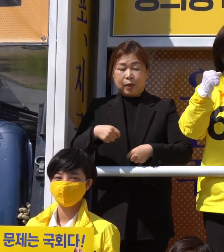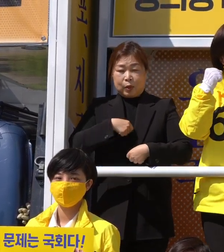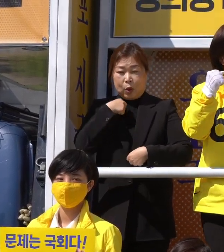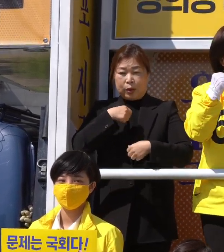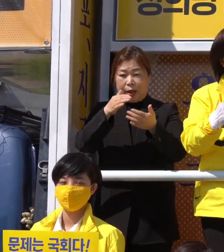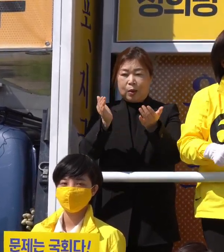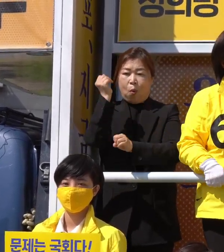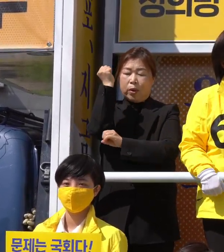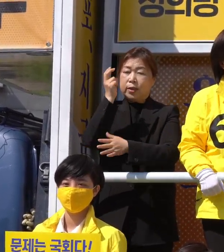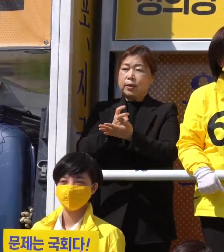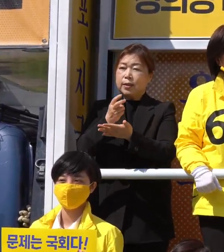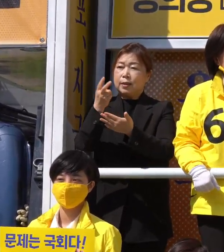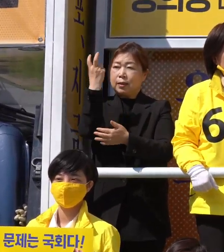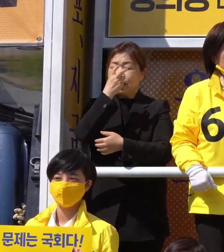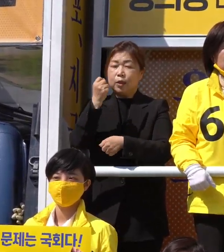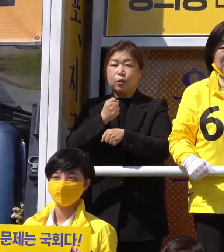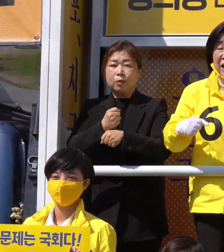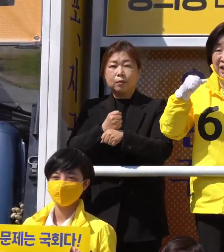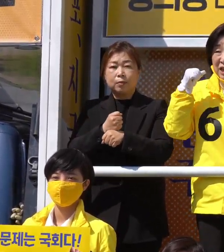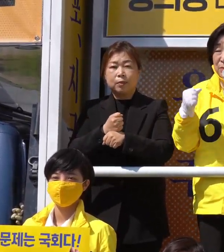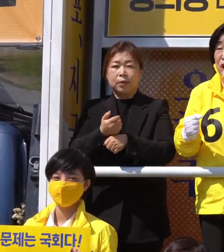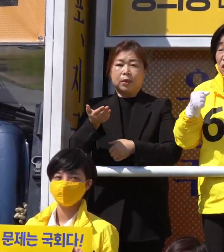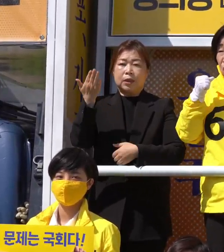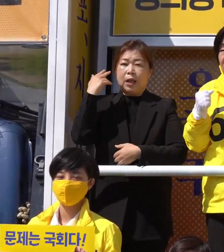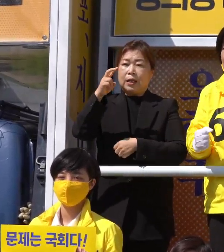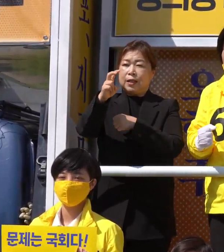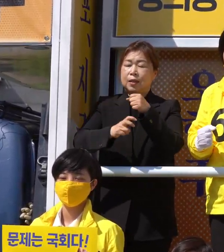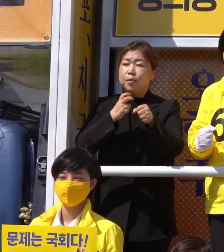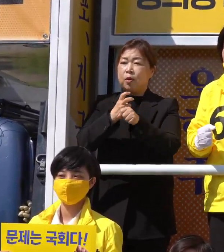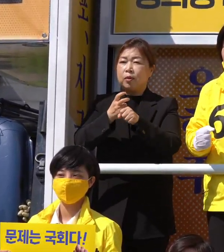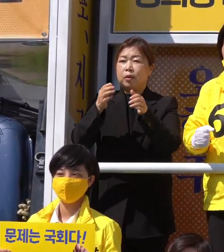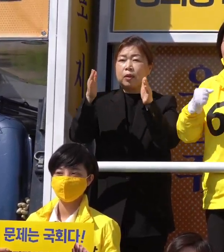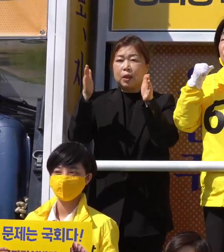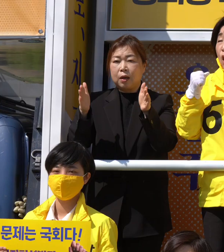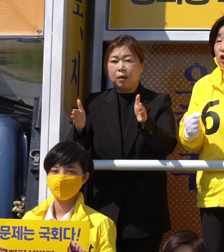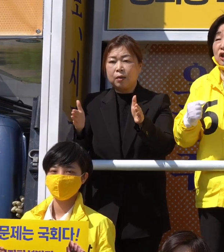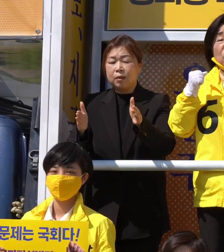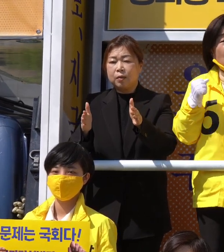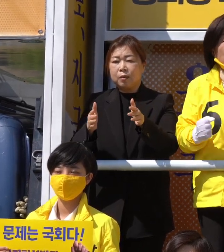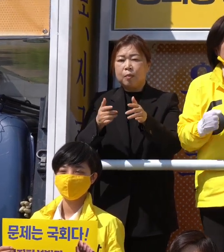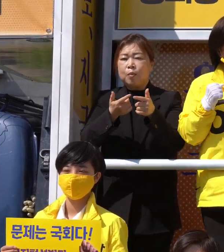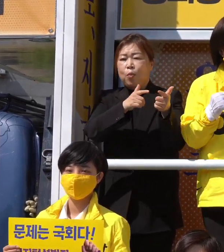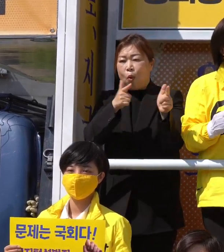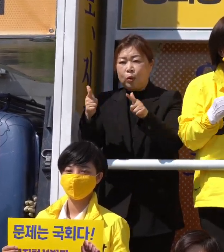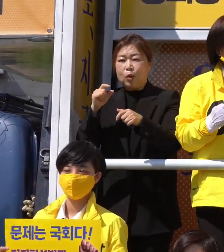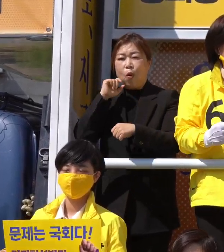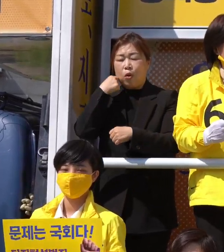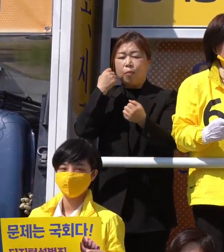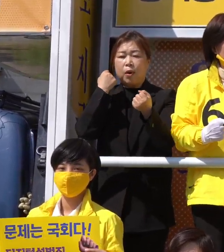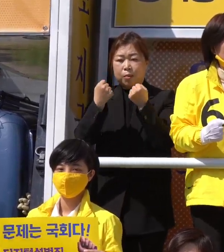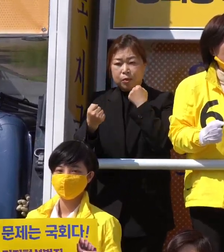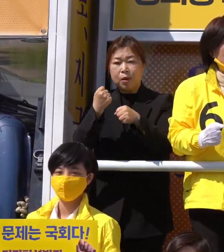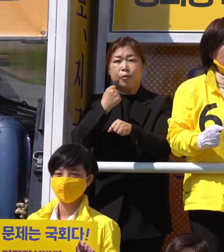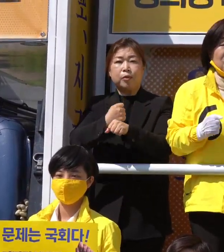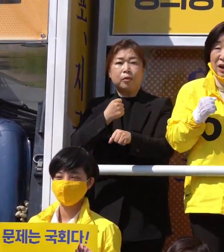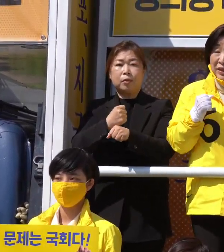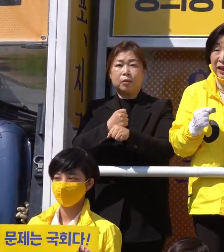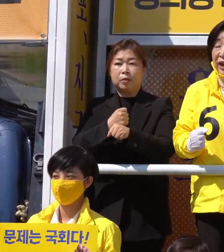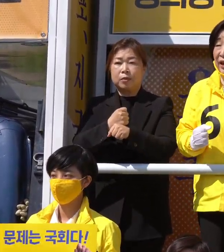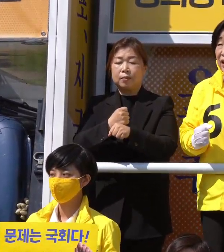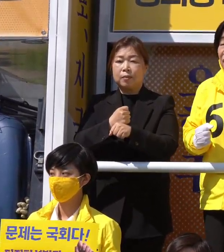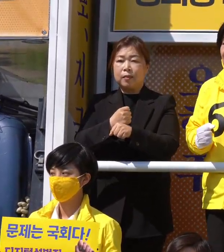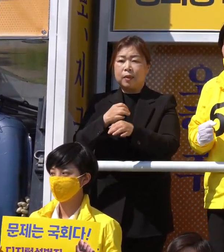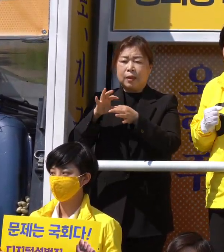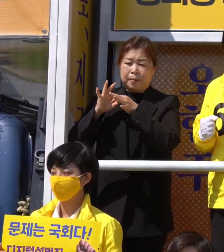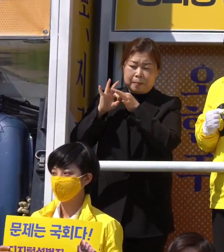정의당은 원칙을 지키고 지난 20년 동안 그 모든 어려움 감수하면서